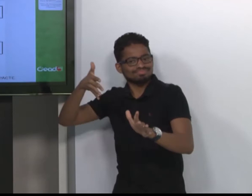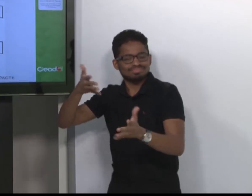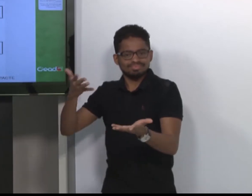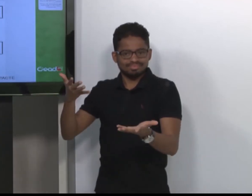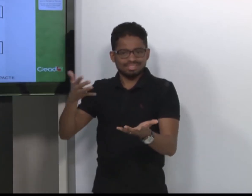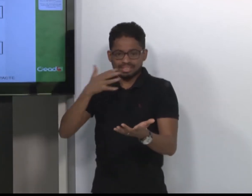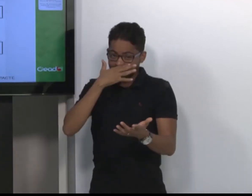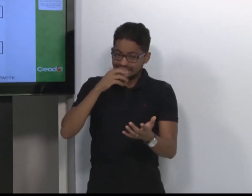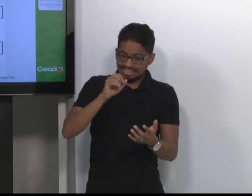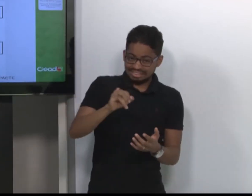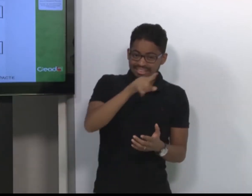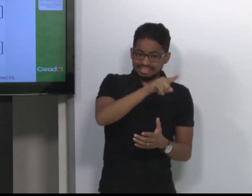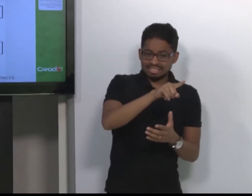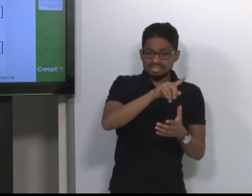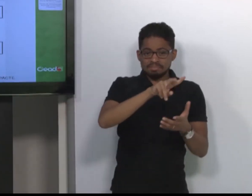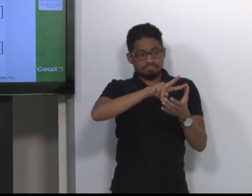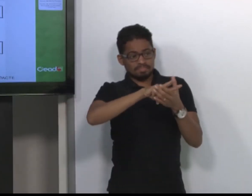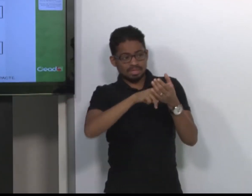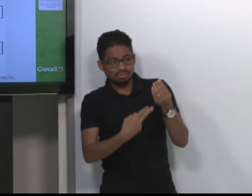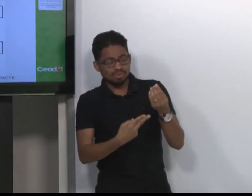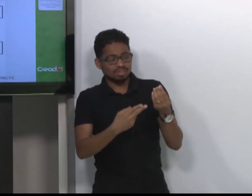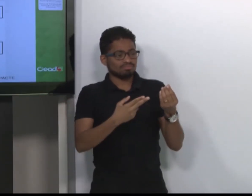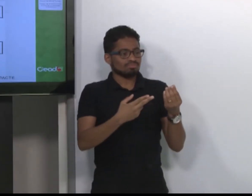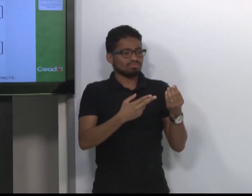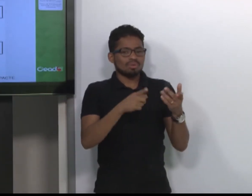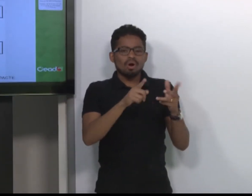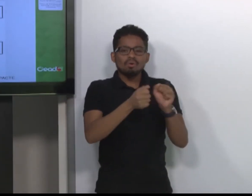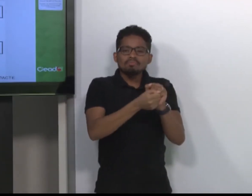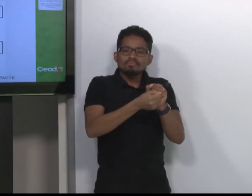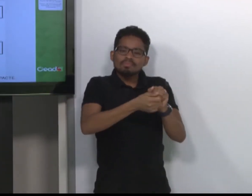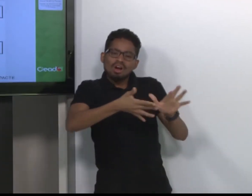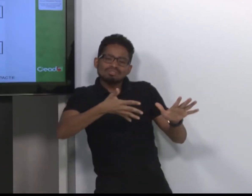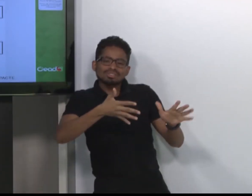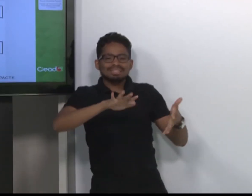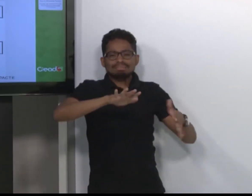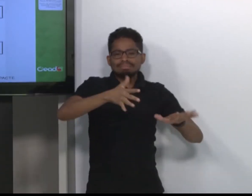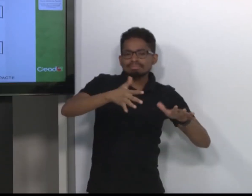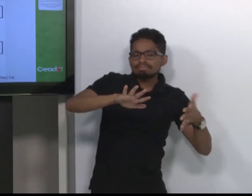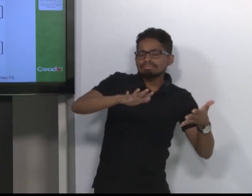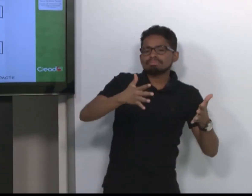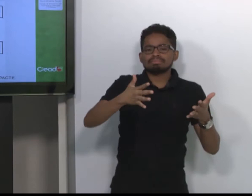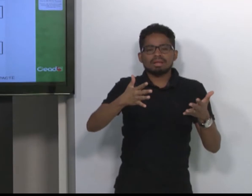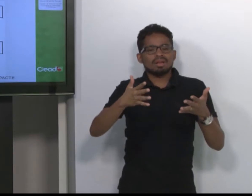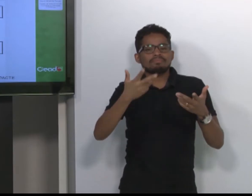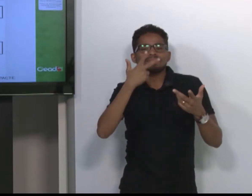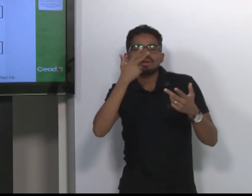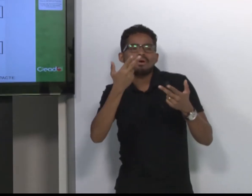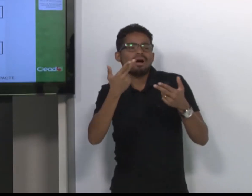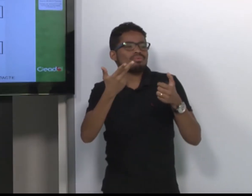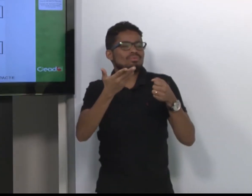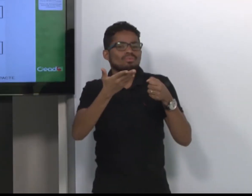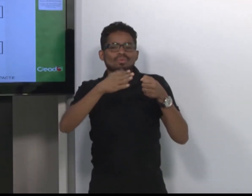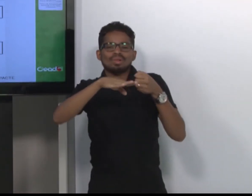O indivíduo bilíngue, talvez ele tenha uma fluência média, não seja tão